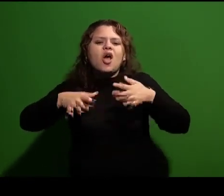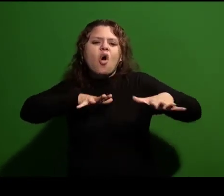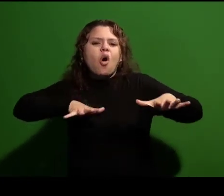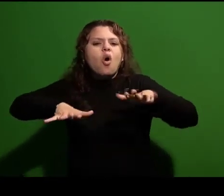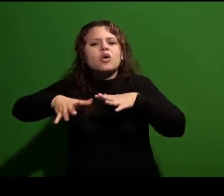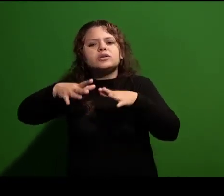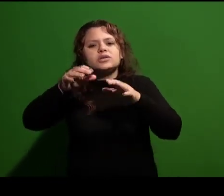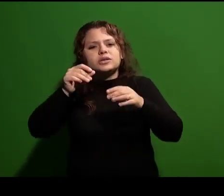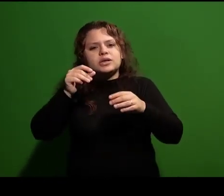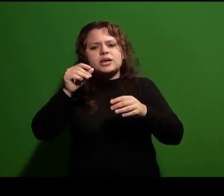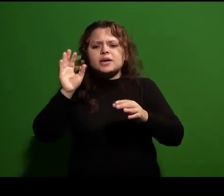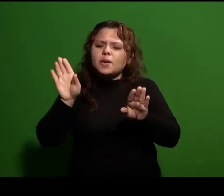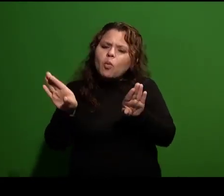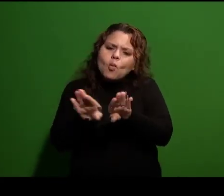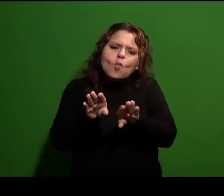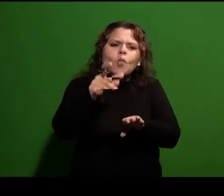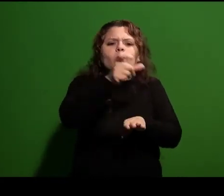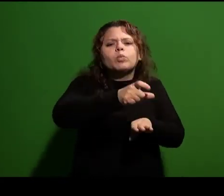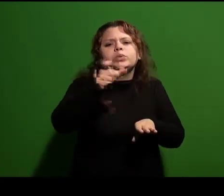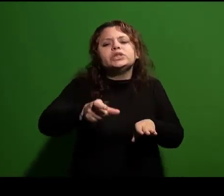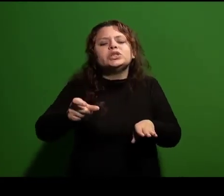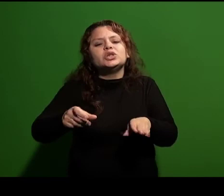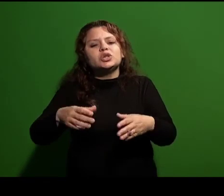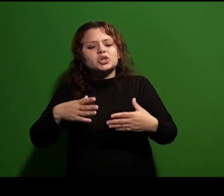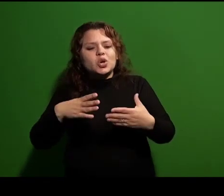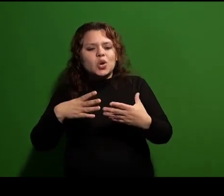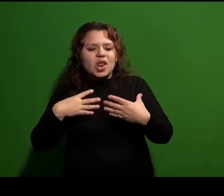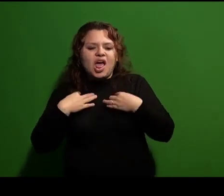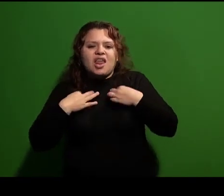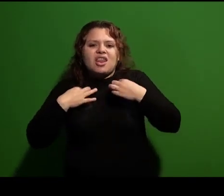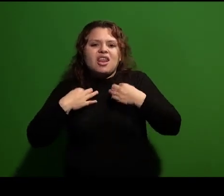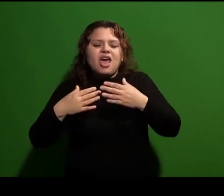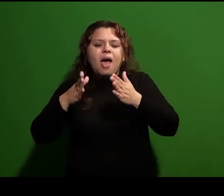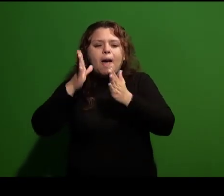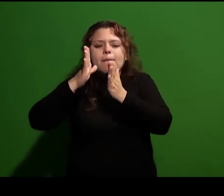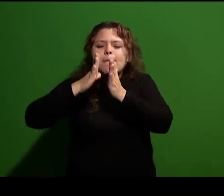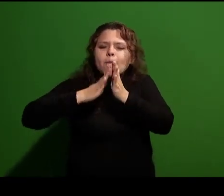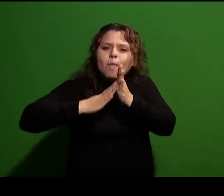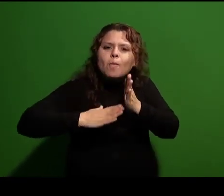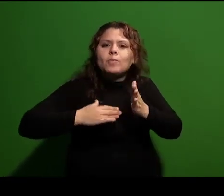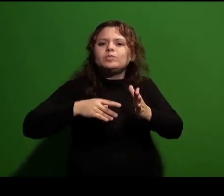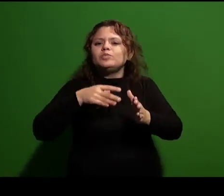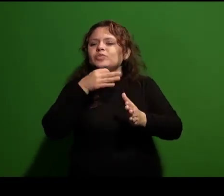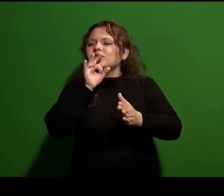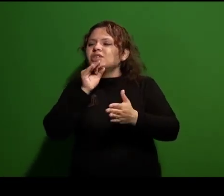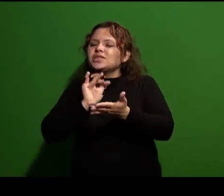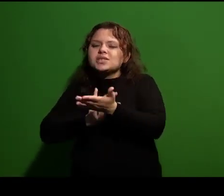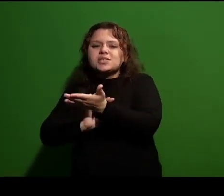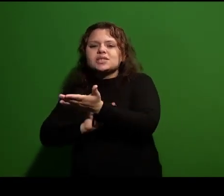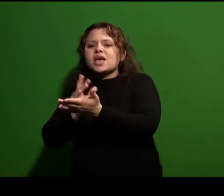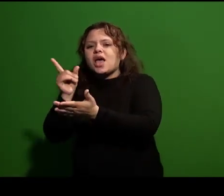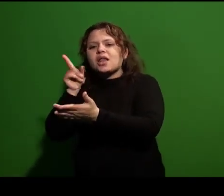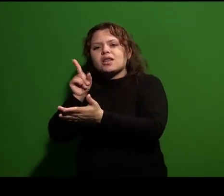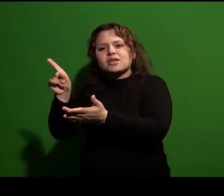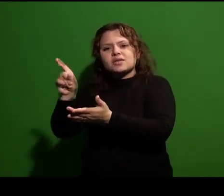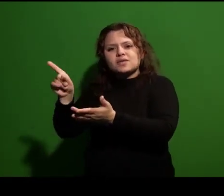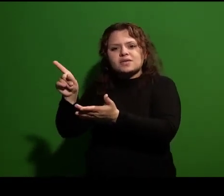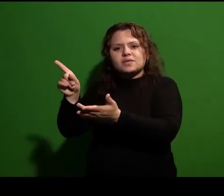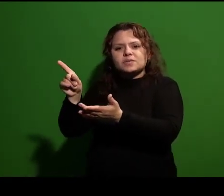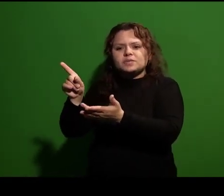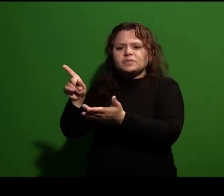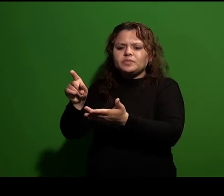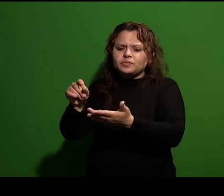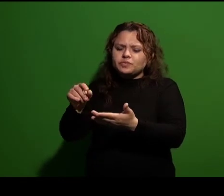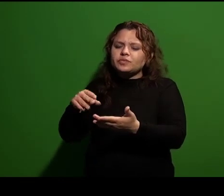motivos, caracterizarán a todos los que lavan su ropa, y la emblanquecen con la sangre del Cordero. Review